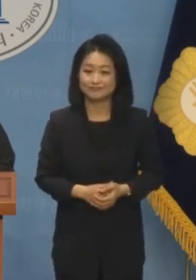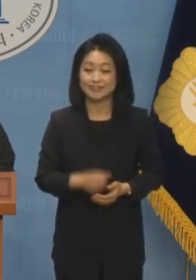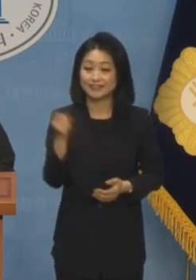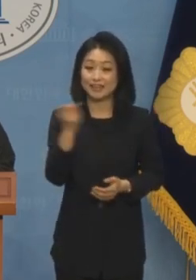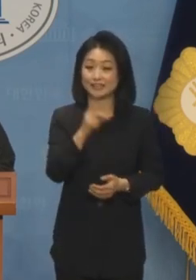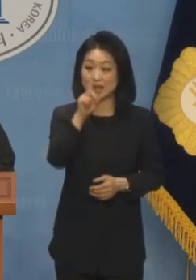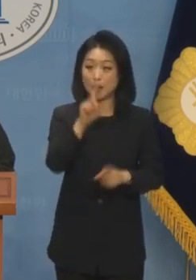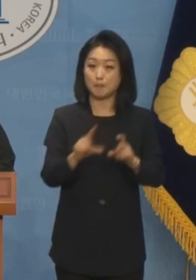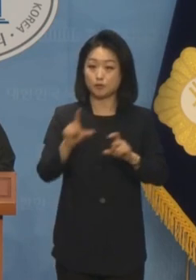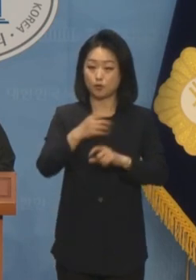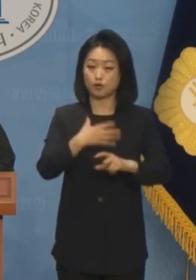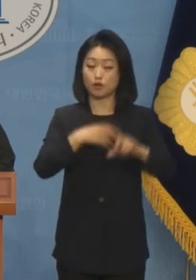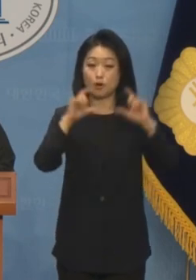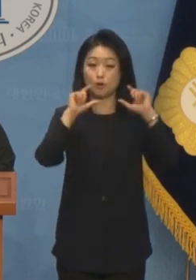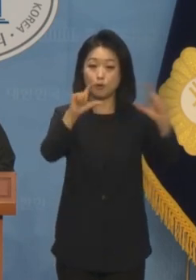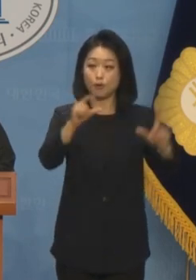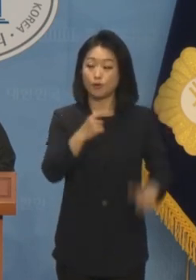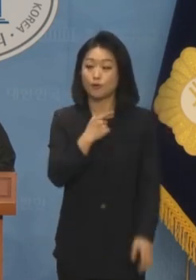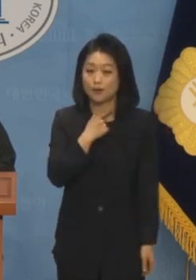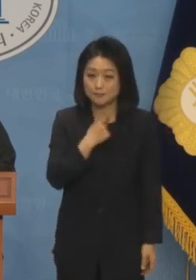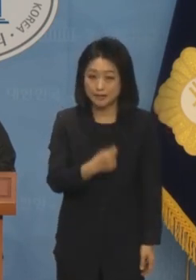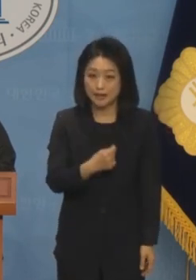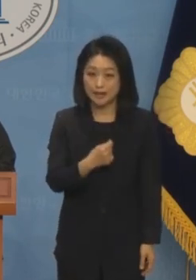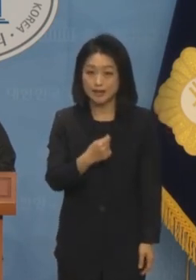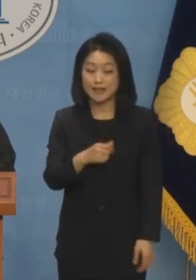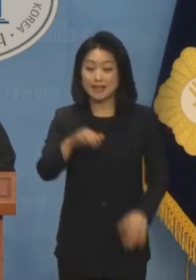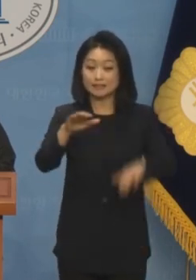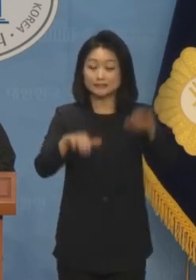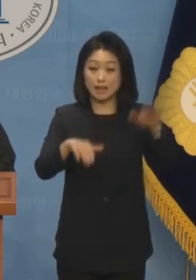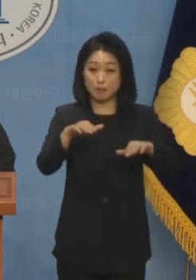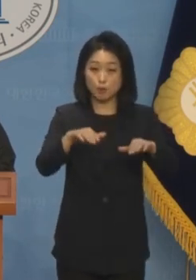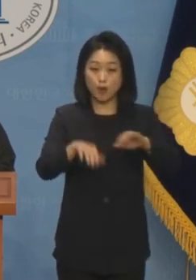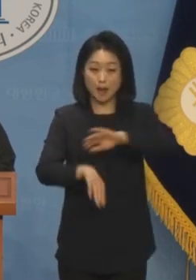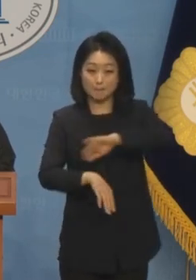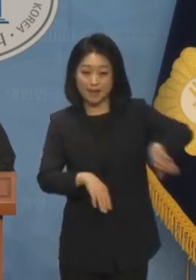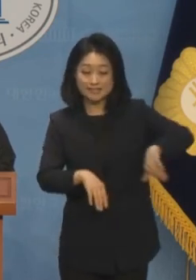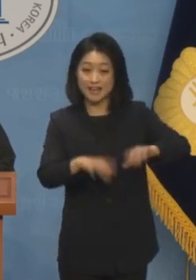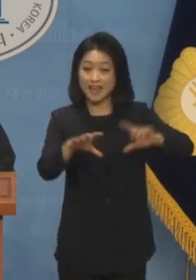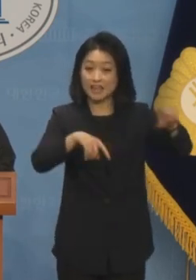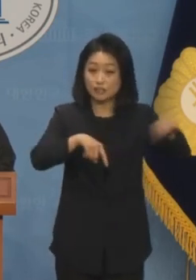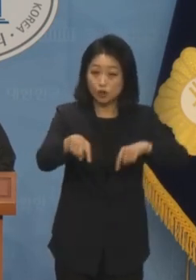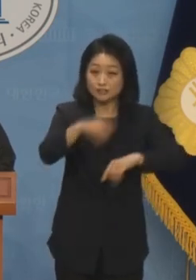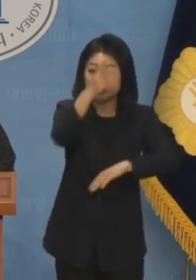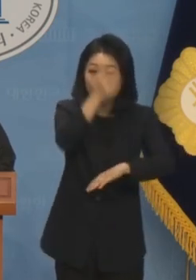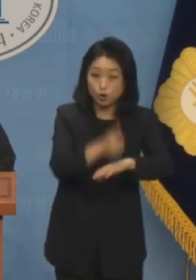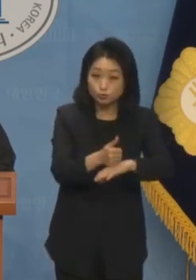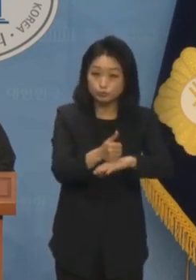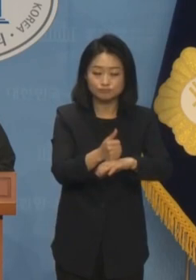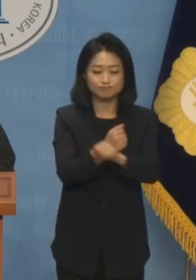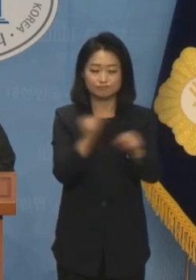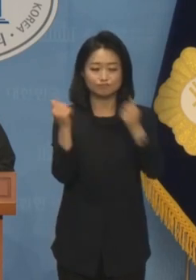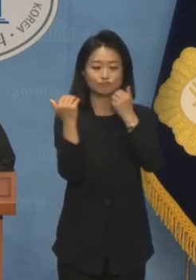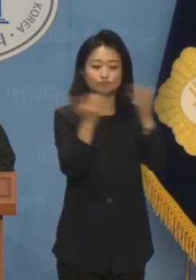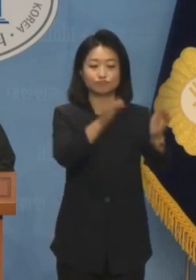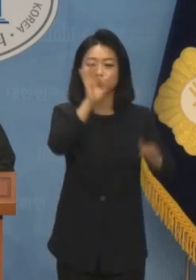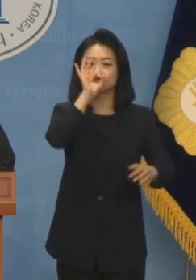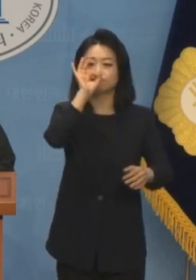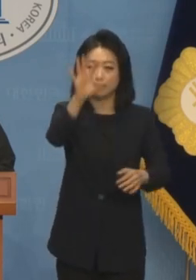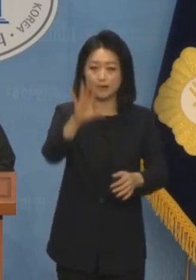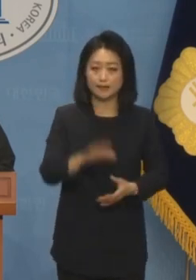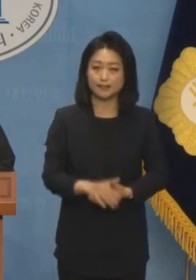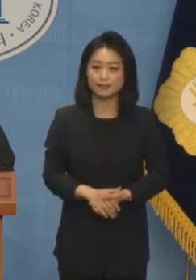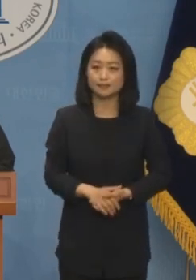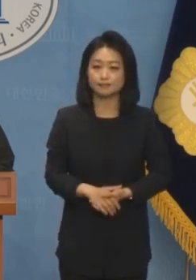다시 한번 경고드립니다. 차별과 배제의 정치는 결코 용납될 수